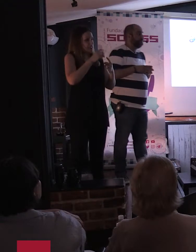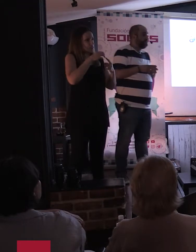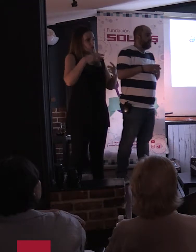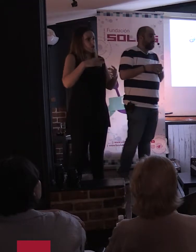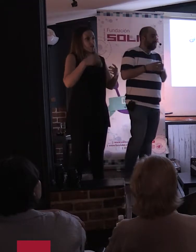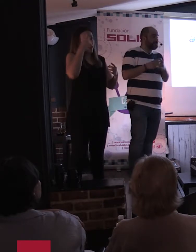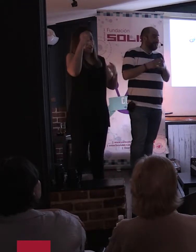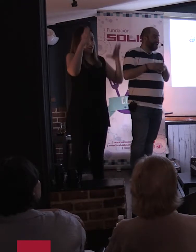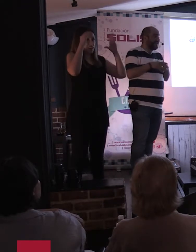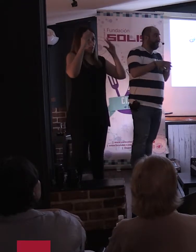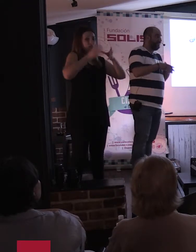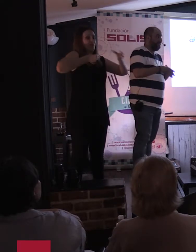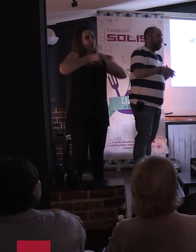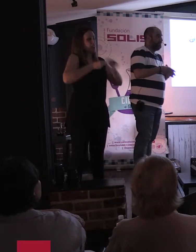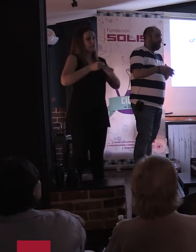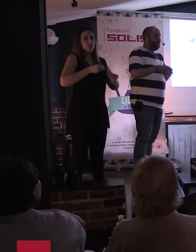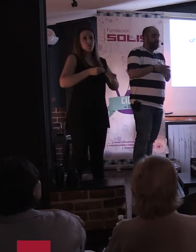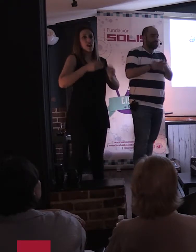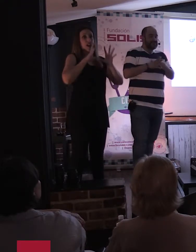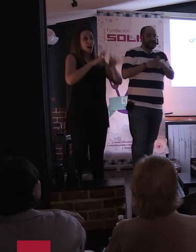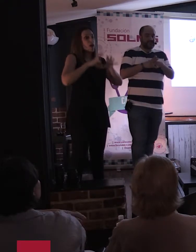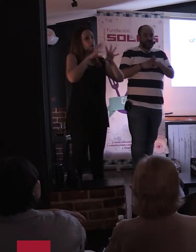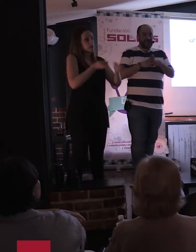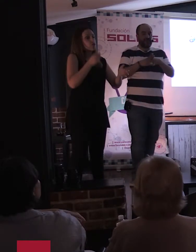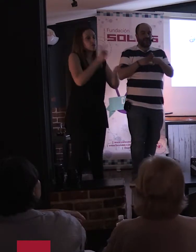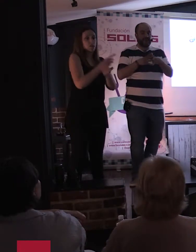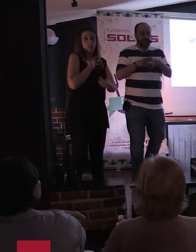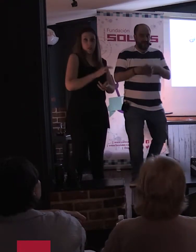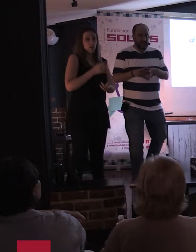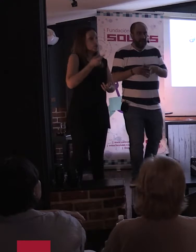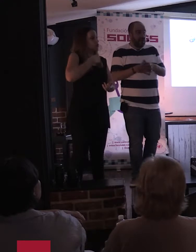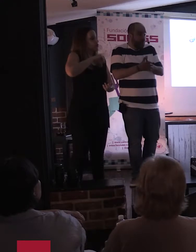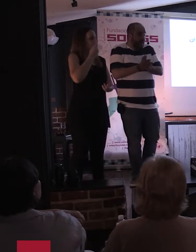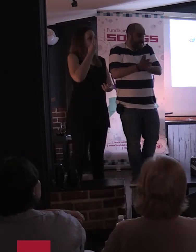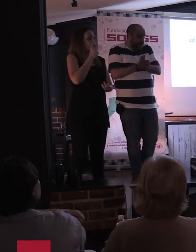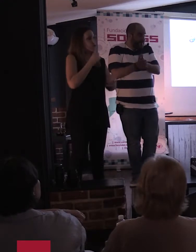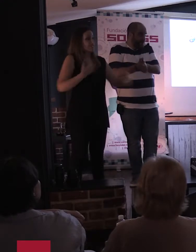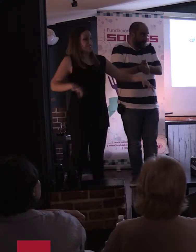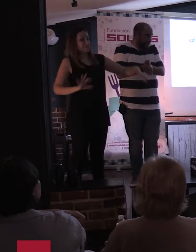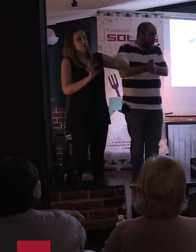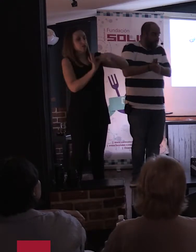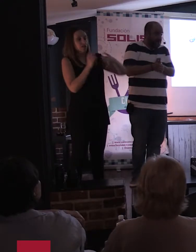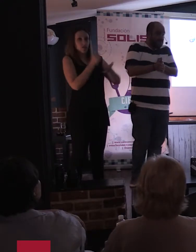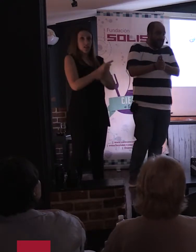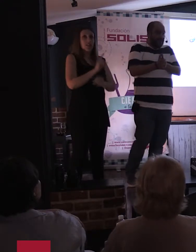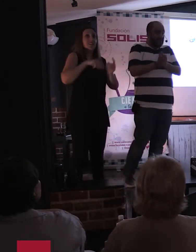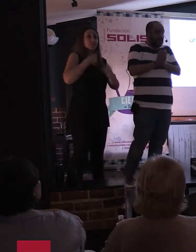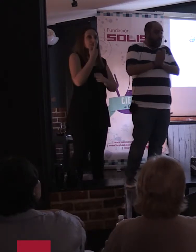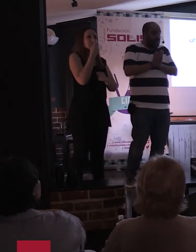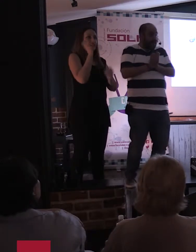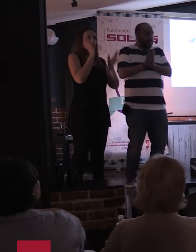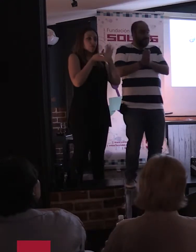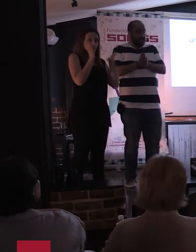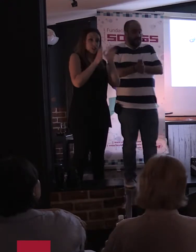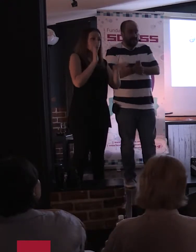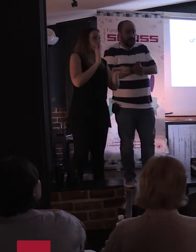plástico. El cerebro es capaz de reaprender. Nosotros necesitamos reconectar. Luego hará falta fisioterapia para que el cerebro